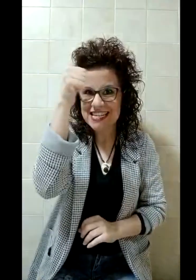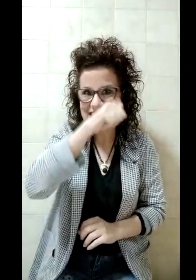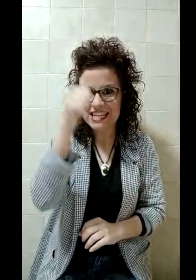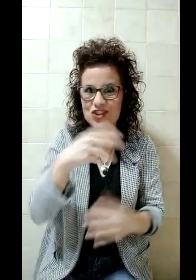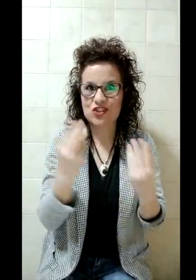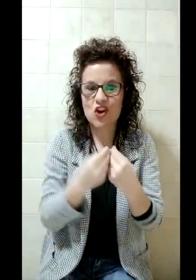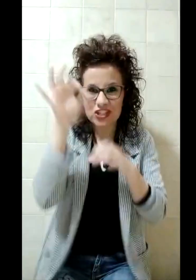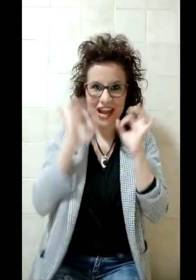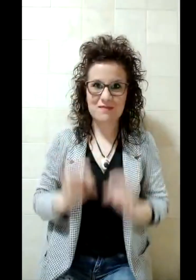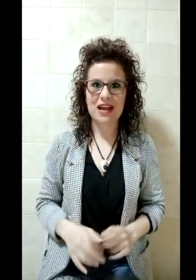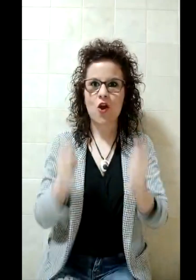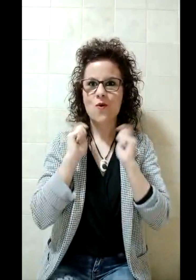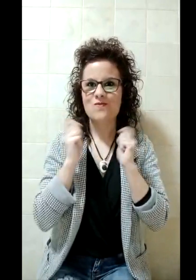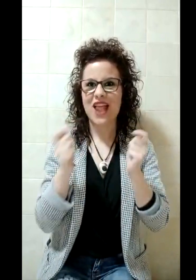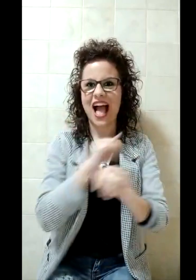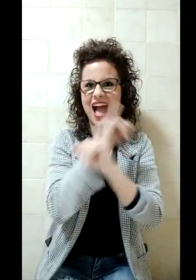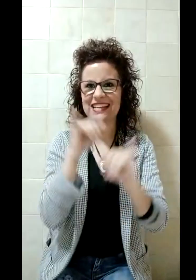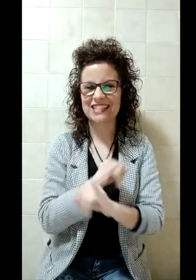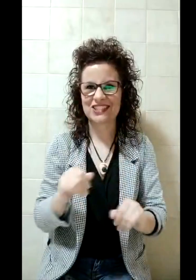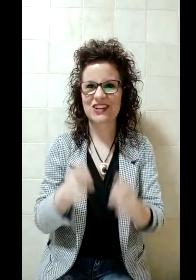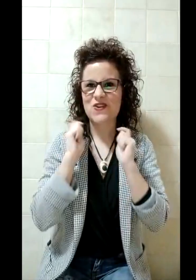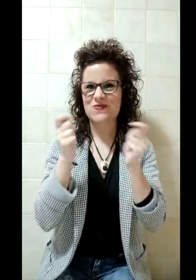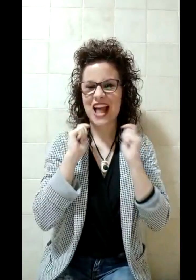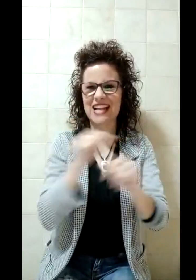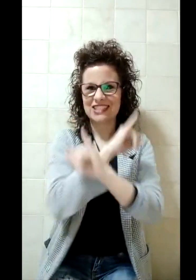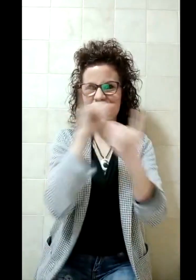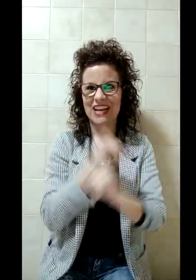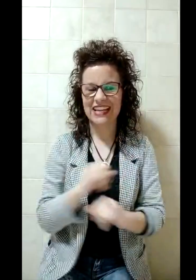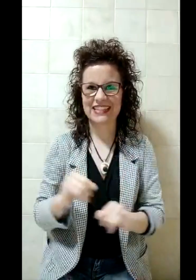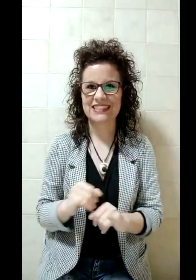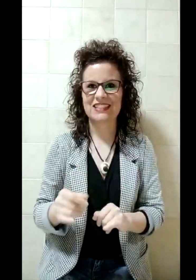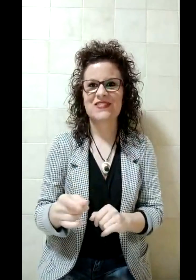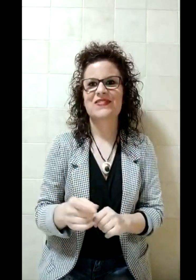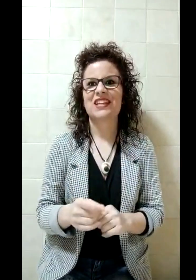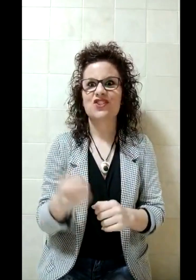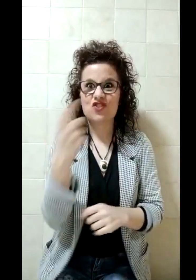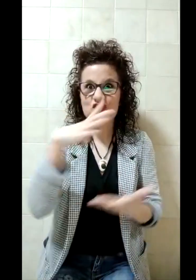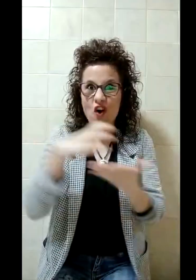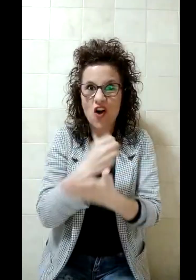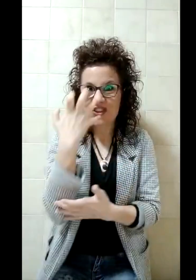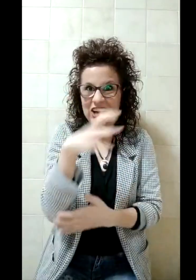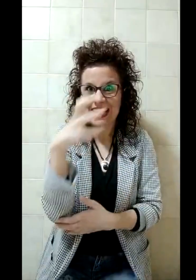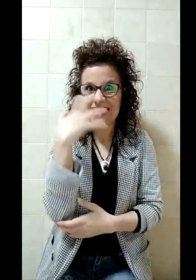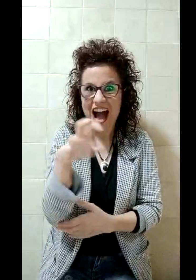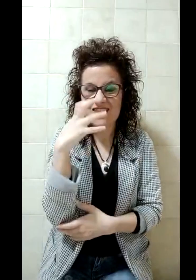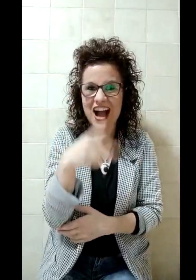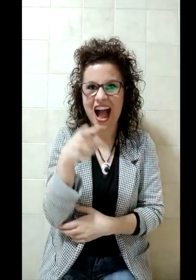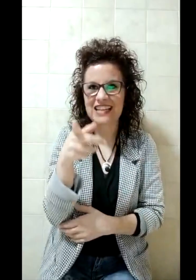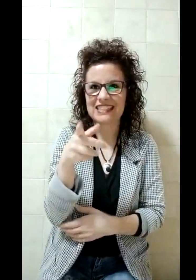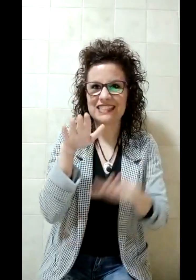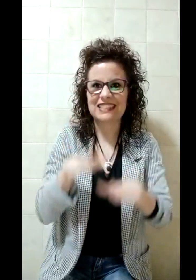granitos. Eran niños con sarampión. «¡Cumpleaños feliz!